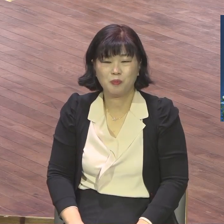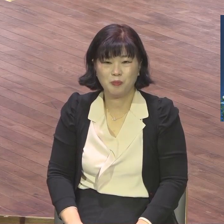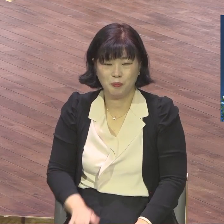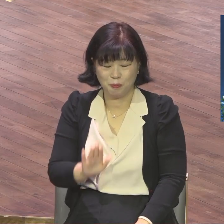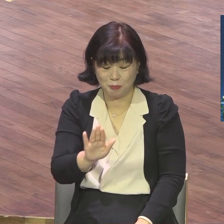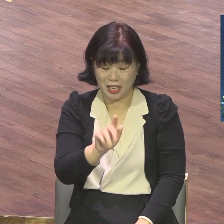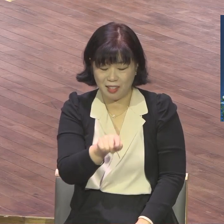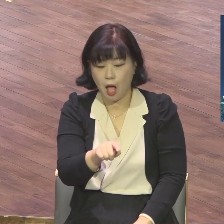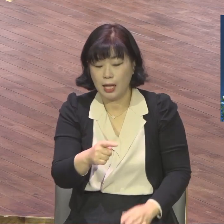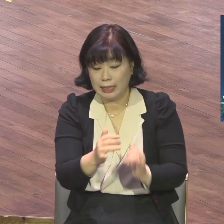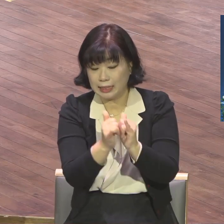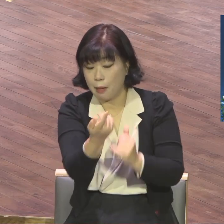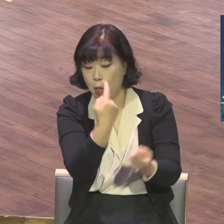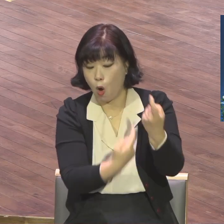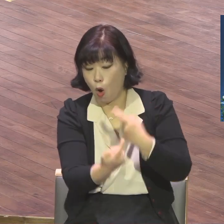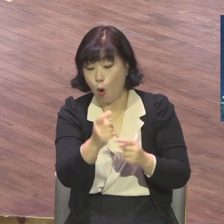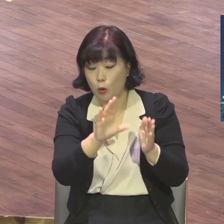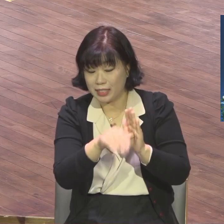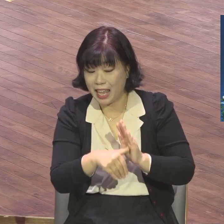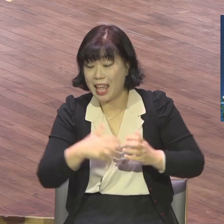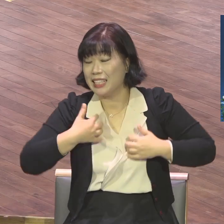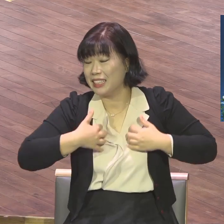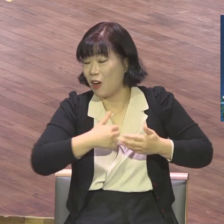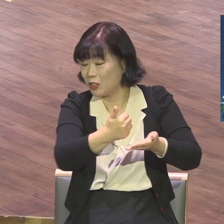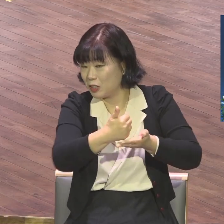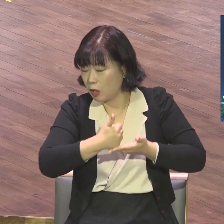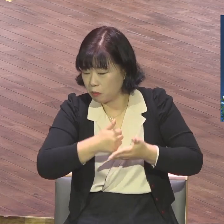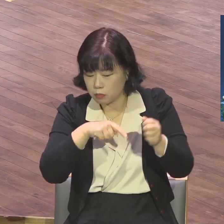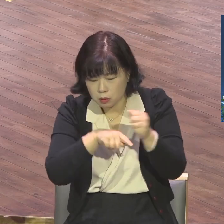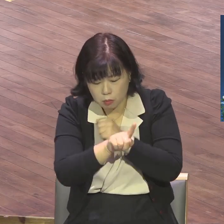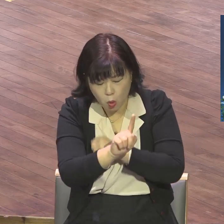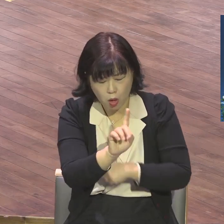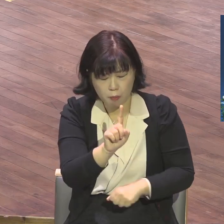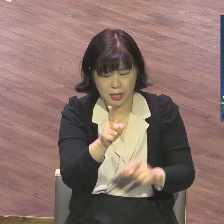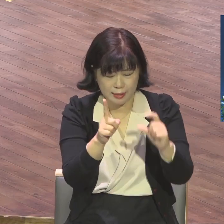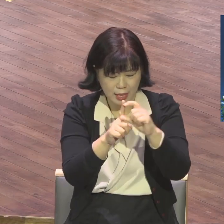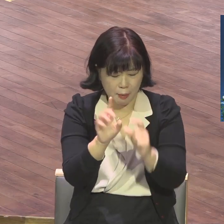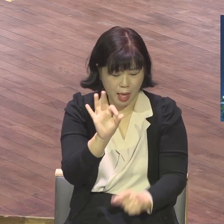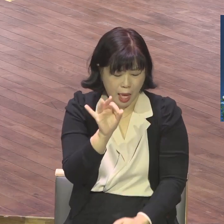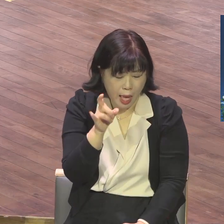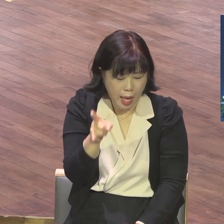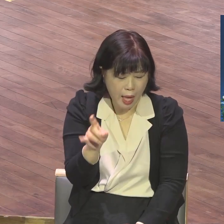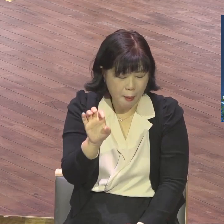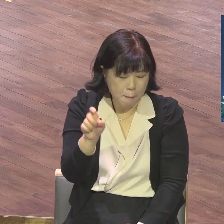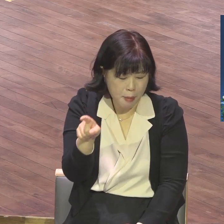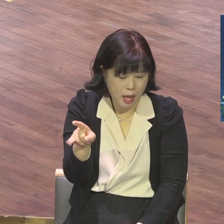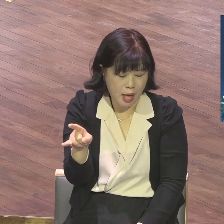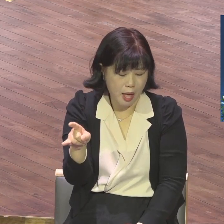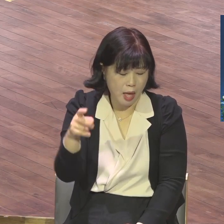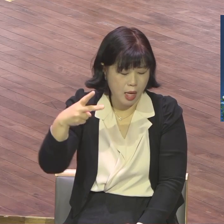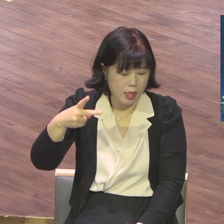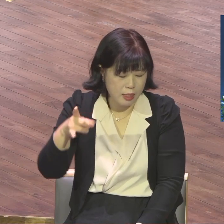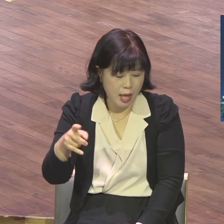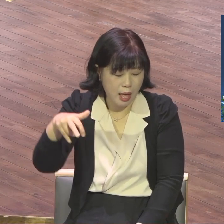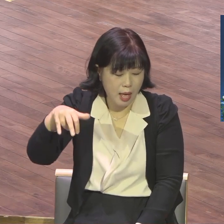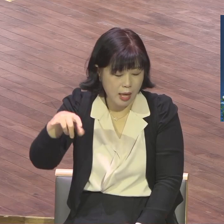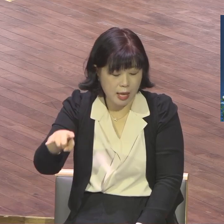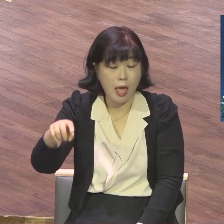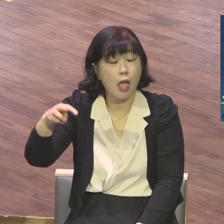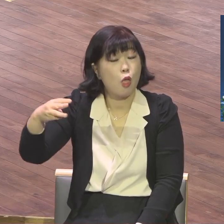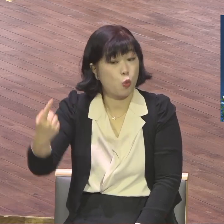에페테케토 이 말은 동작이나 상태를 계속 나타내는 미완료 시제예요. 그러니까 이것은 바울을 찾아오는